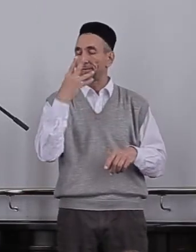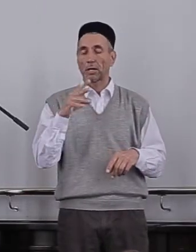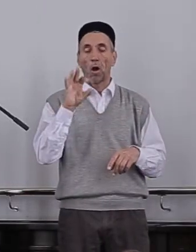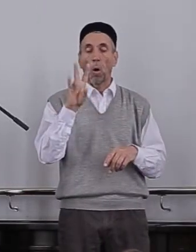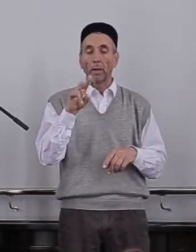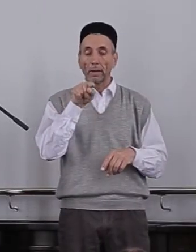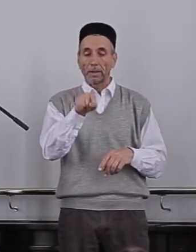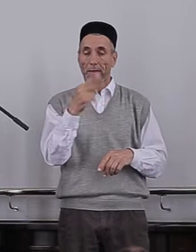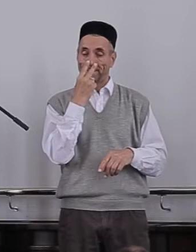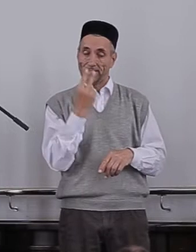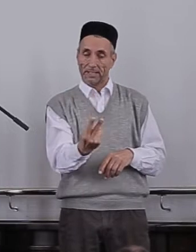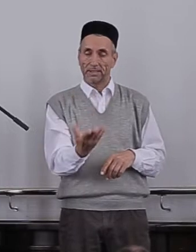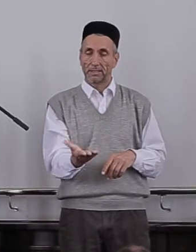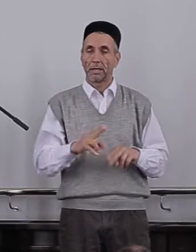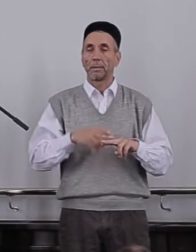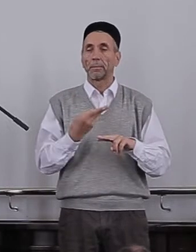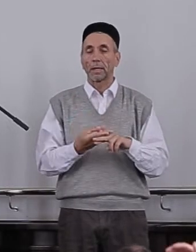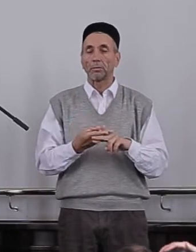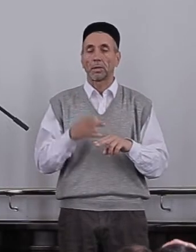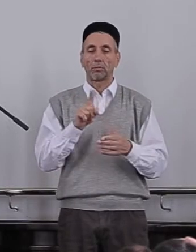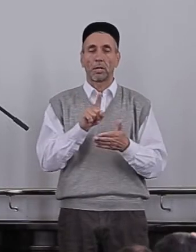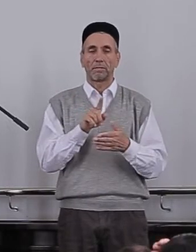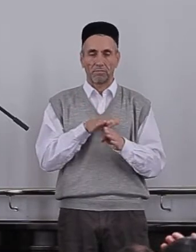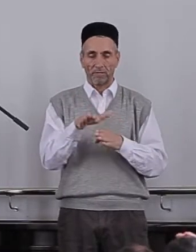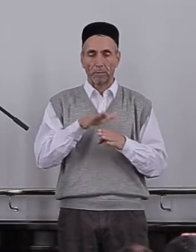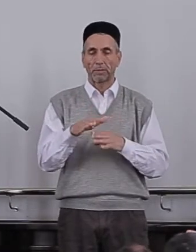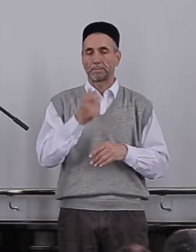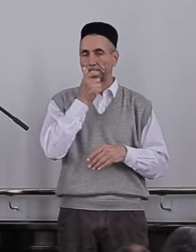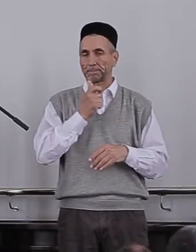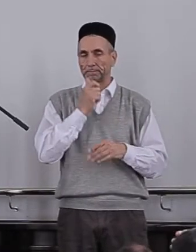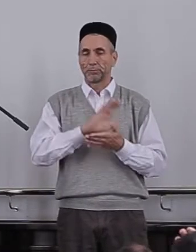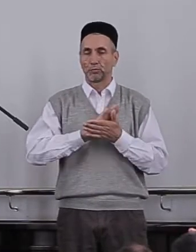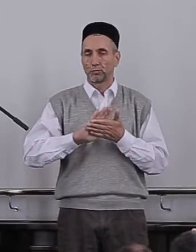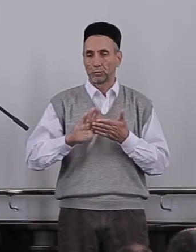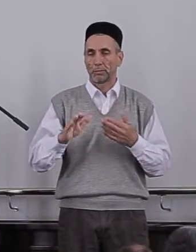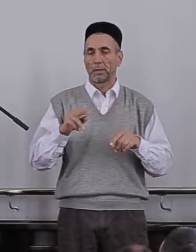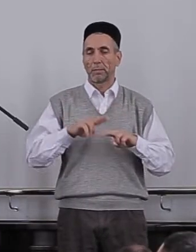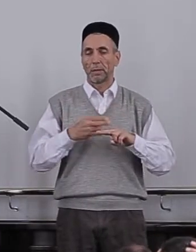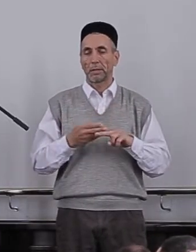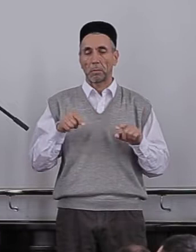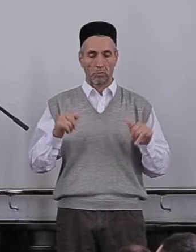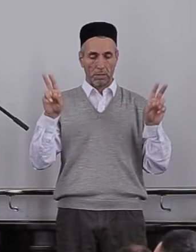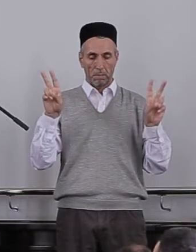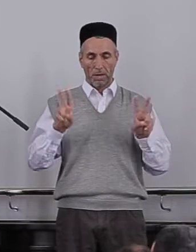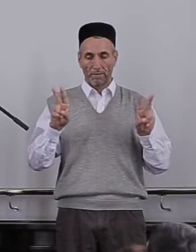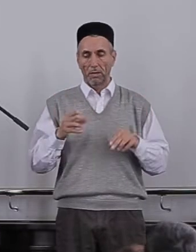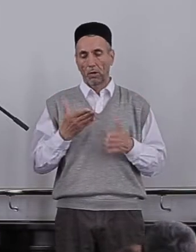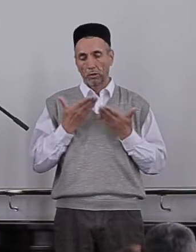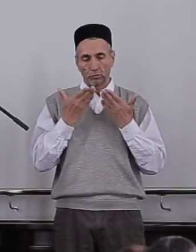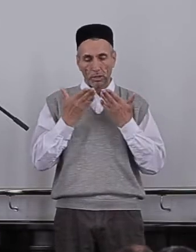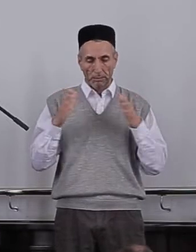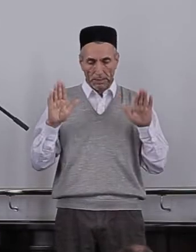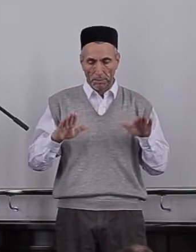Таалә сине күрә. Шулыстык сәгат ишетү хөрмәте җәмәга. Без Аллаһ Таалә хәзерге заманда күрмәсәк тә намаз укыган